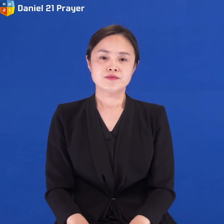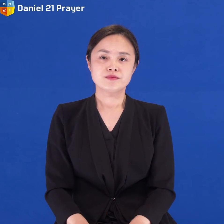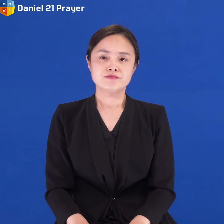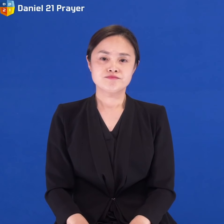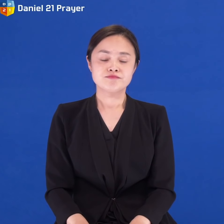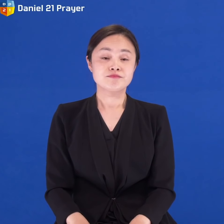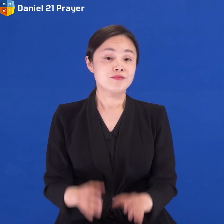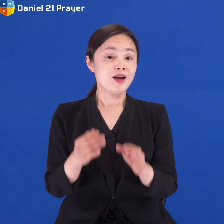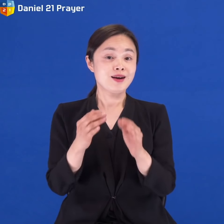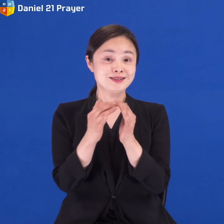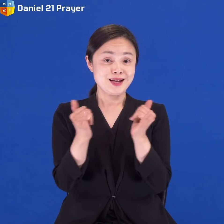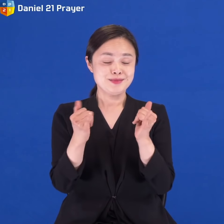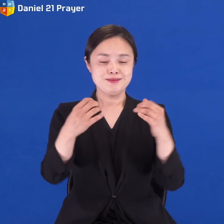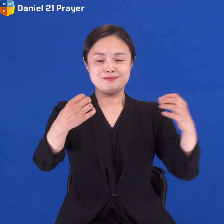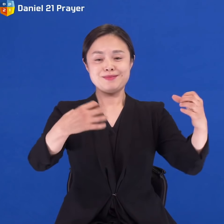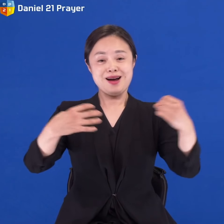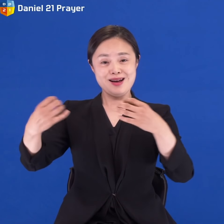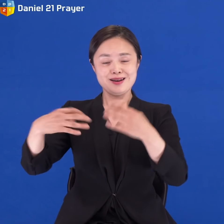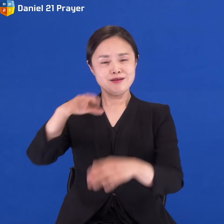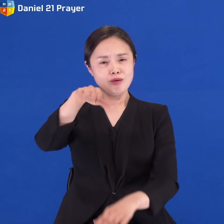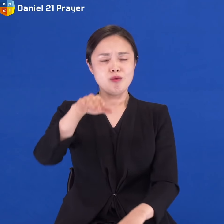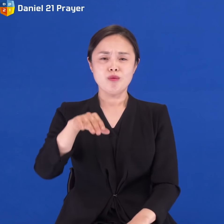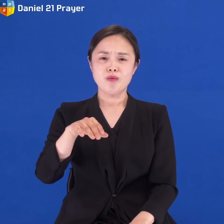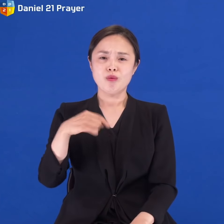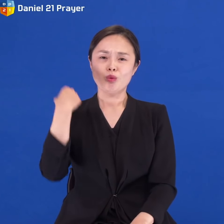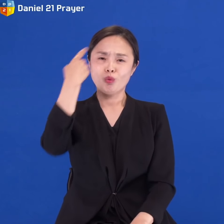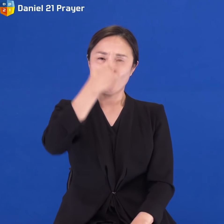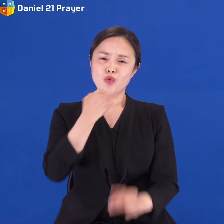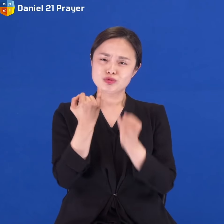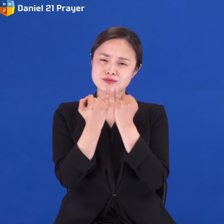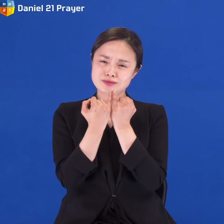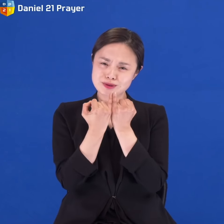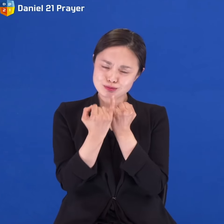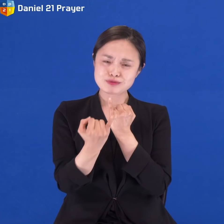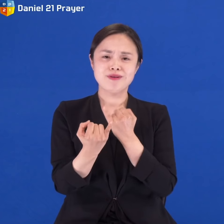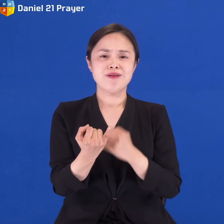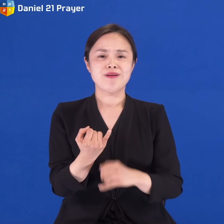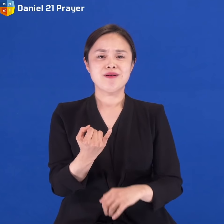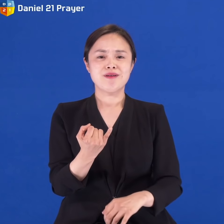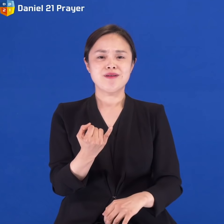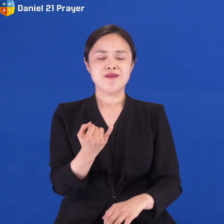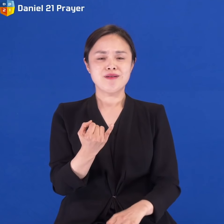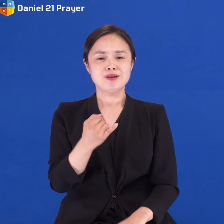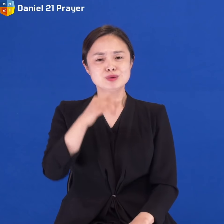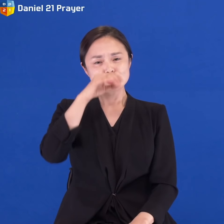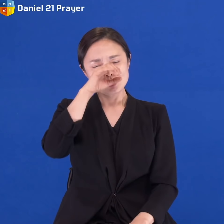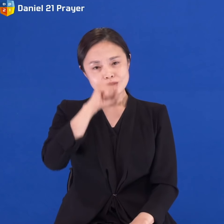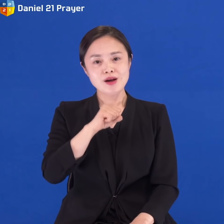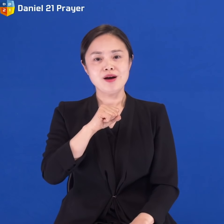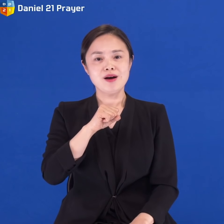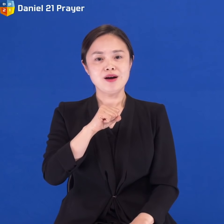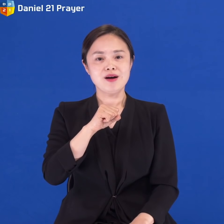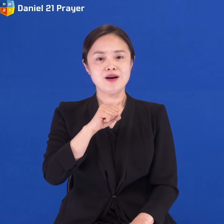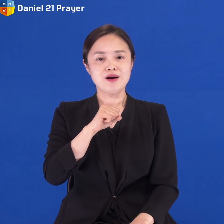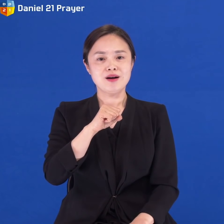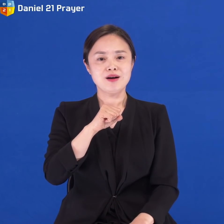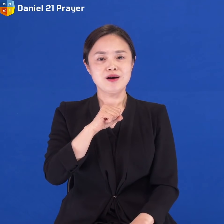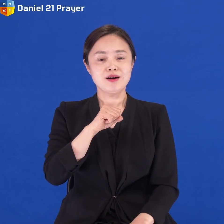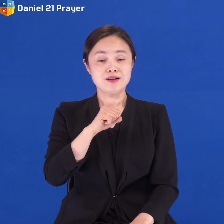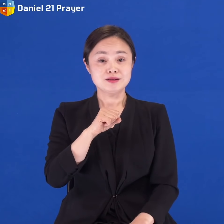참하다, 예쁘다 라고 말을 하며 저에게 결혼을